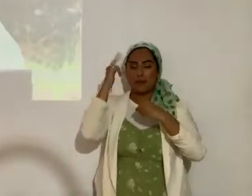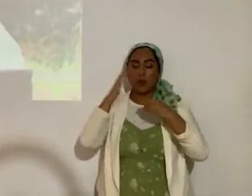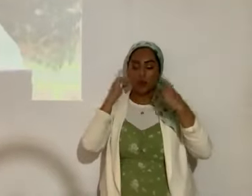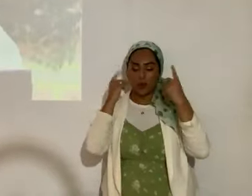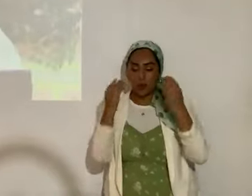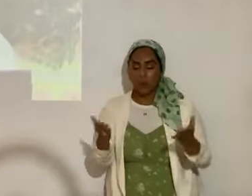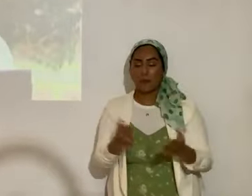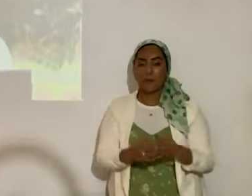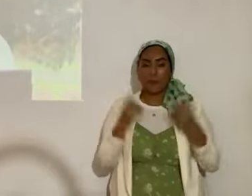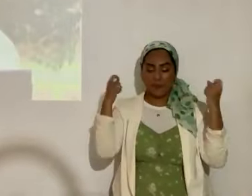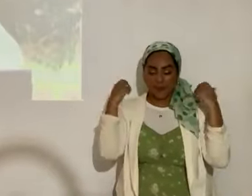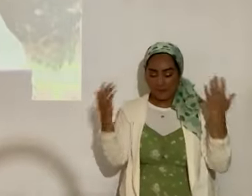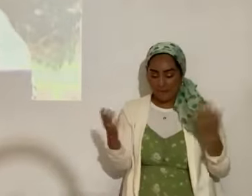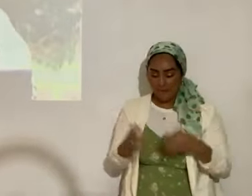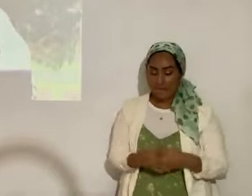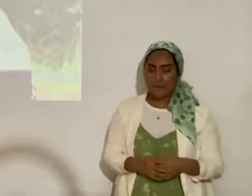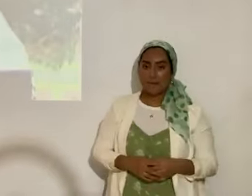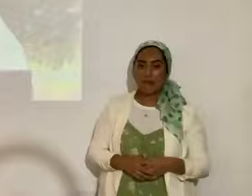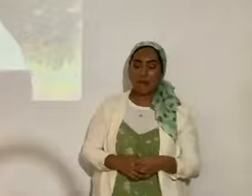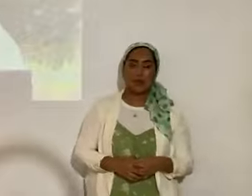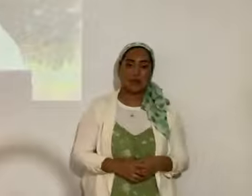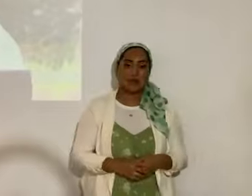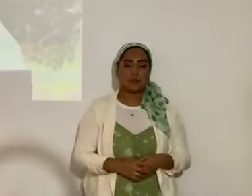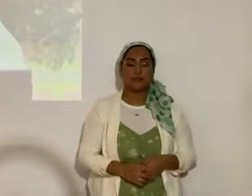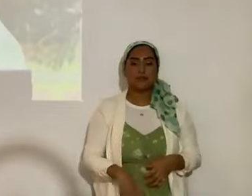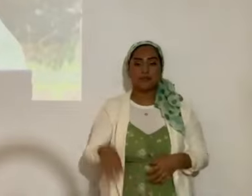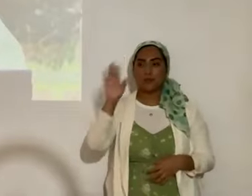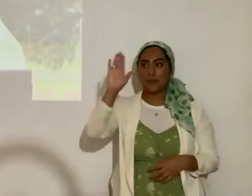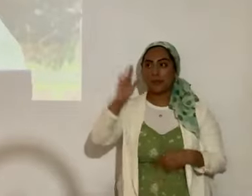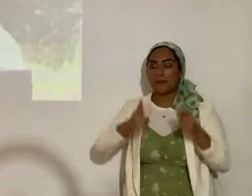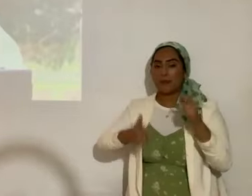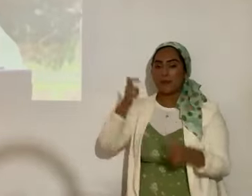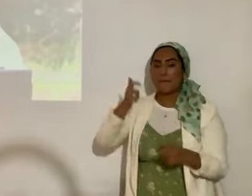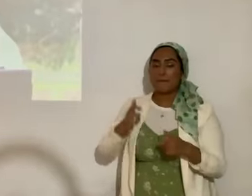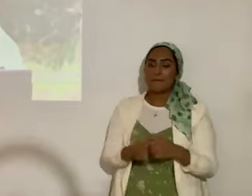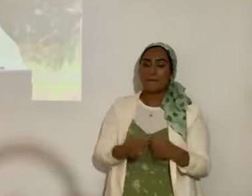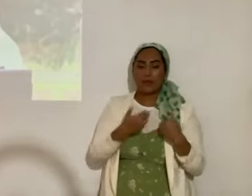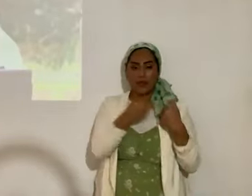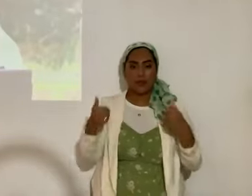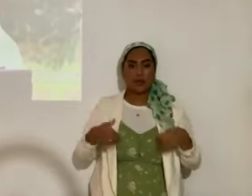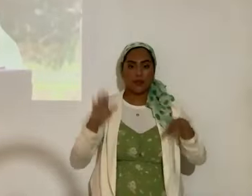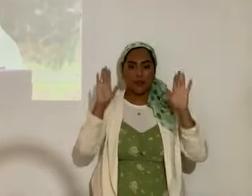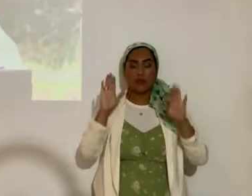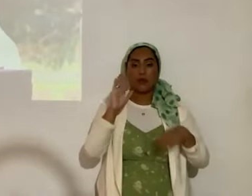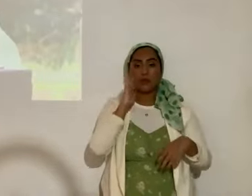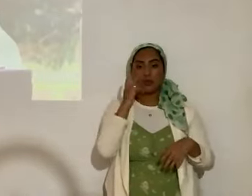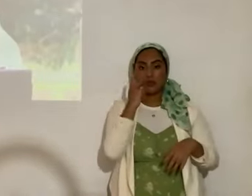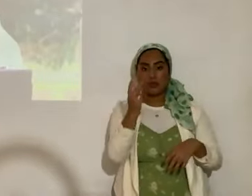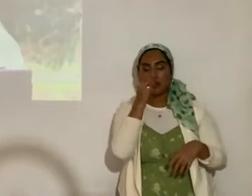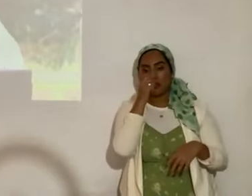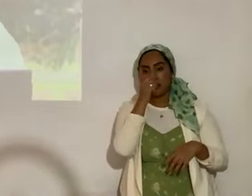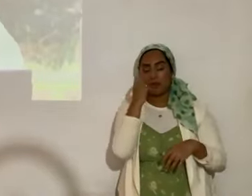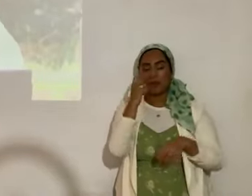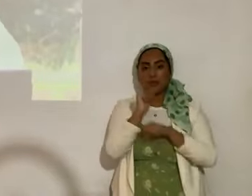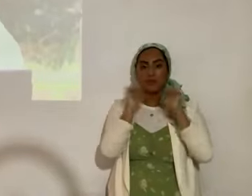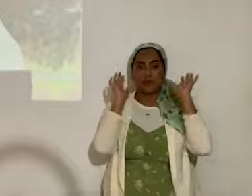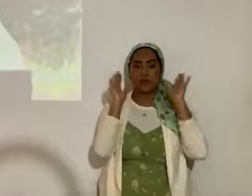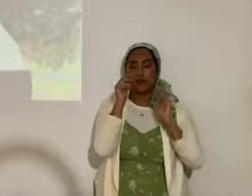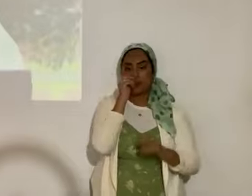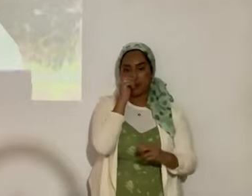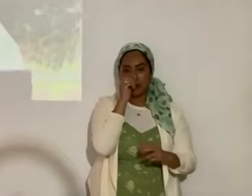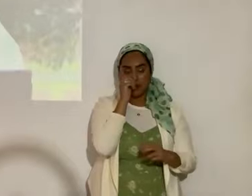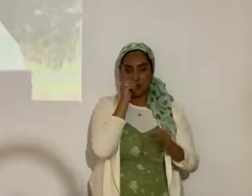hace Aleluya sus grandezas sus grandezas consagrate y verás y veremos Milagros